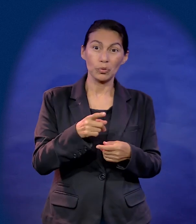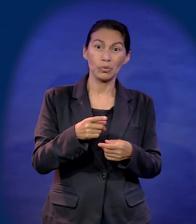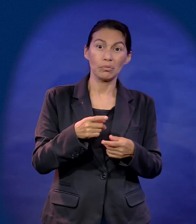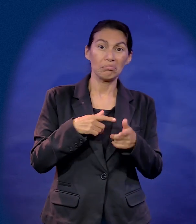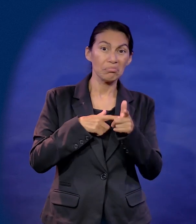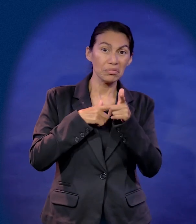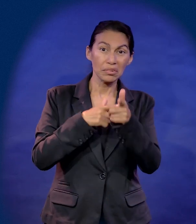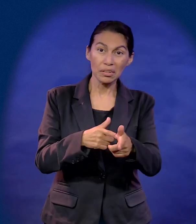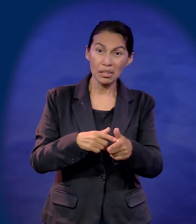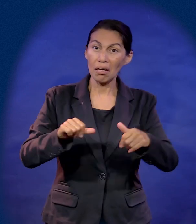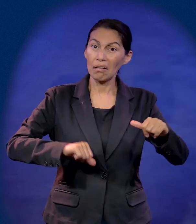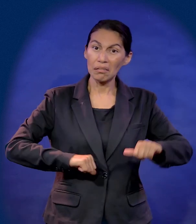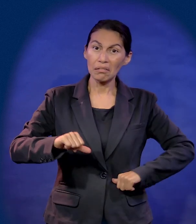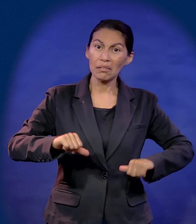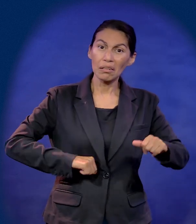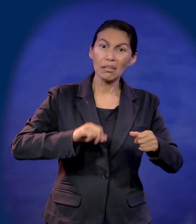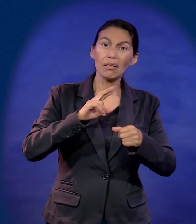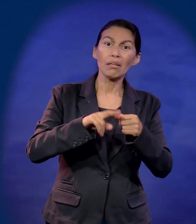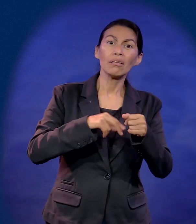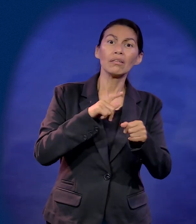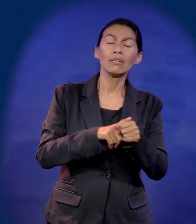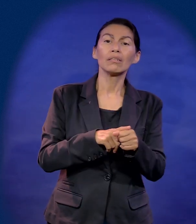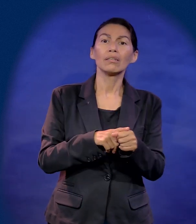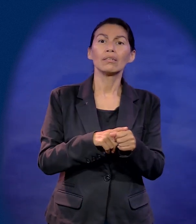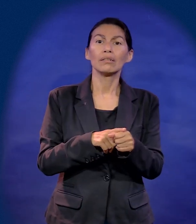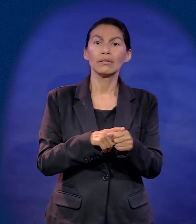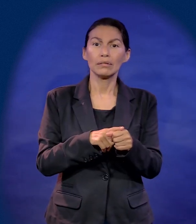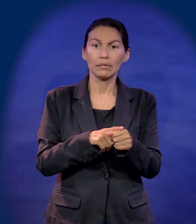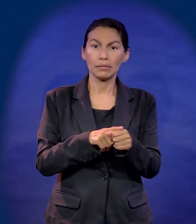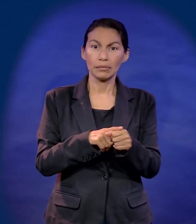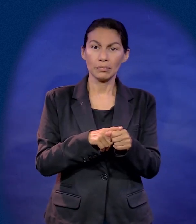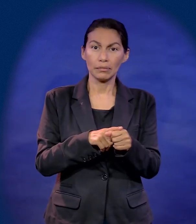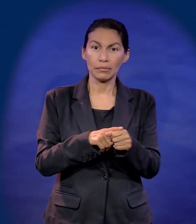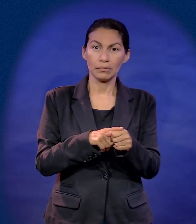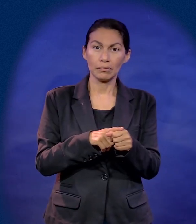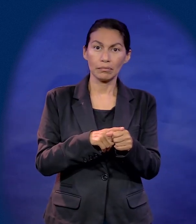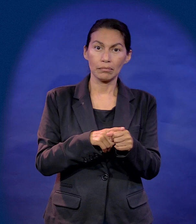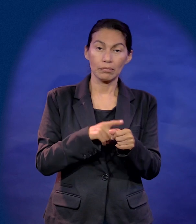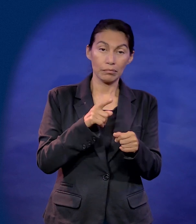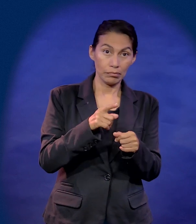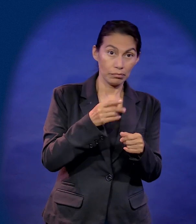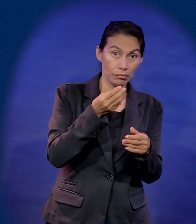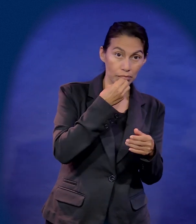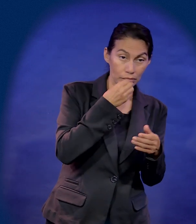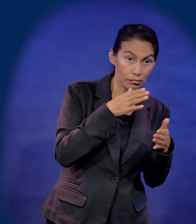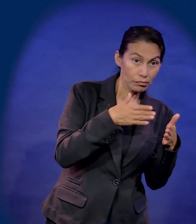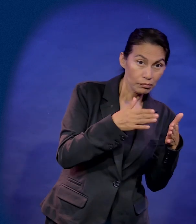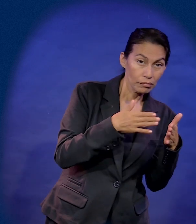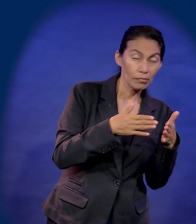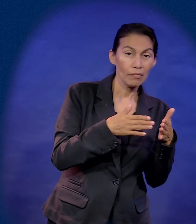vas y te deprimes rápido, te vas a frustrar. Tienes que seguir la actividad normal del día.